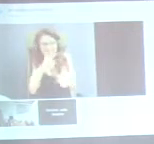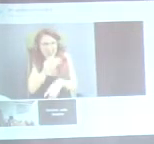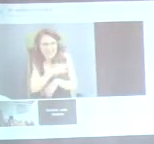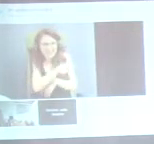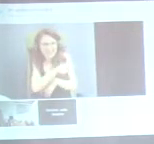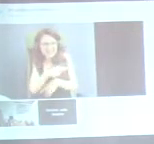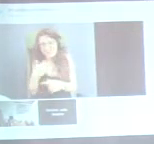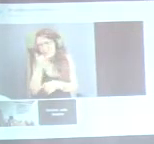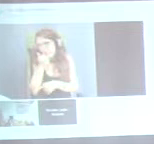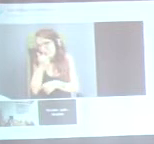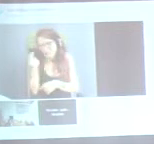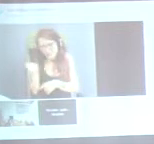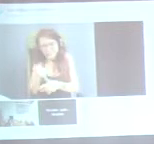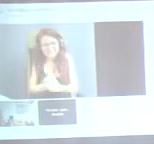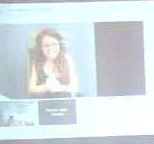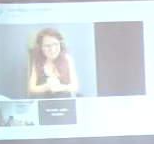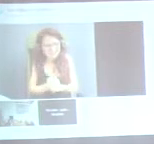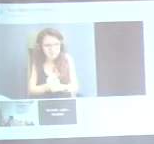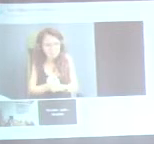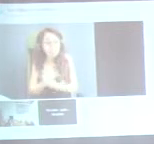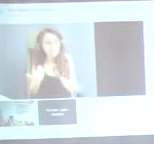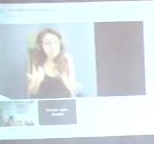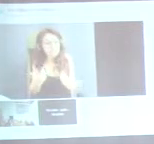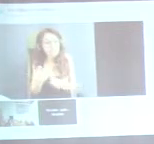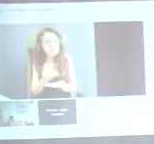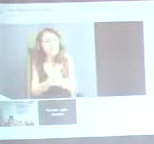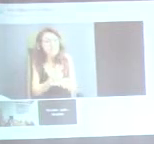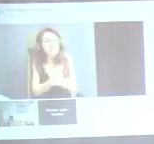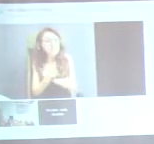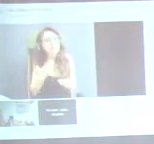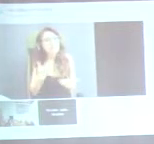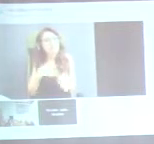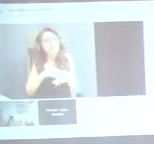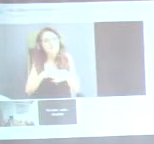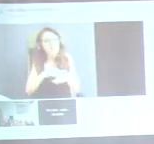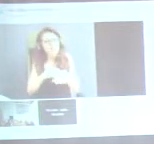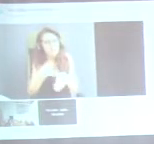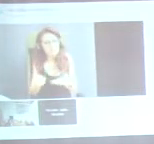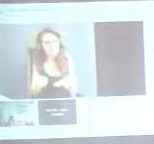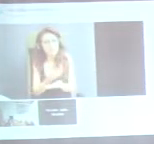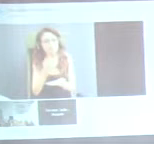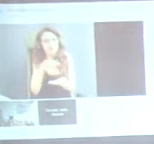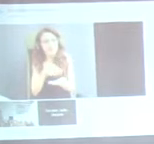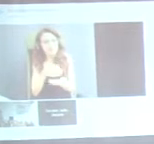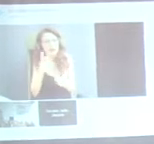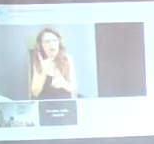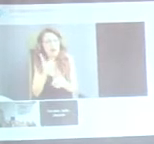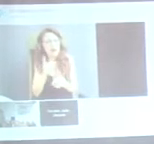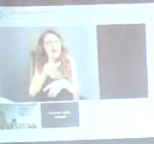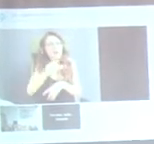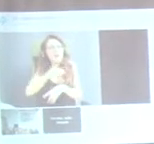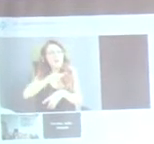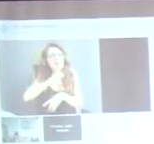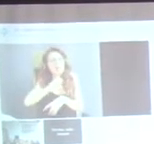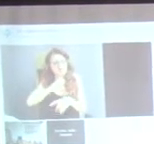Il servizio che propone Visit è Visit Live. E il mio progetto di